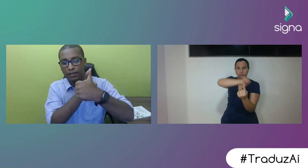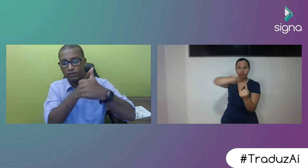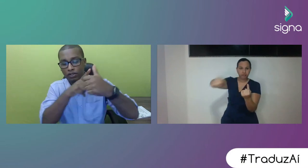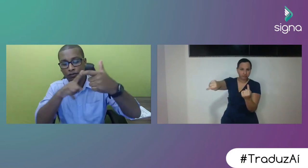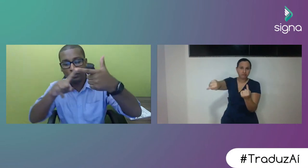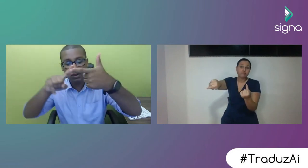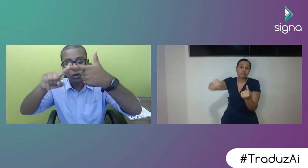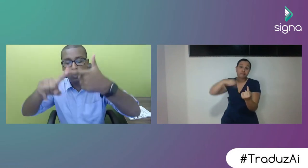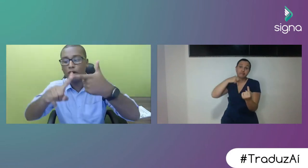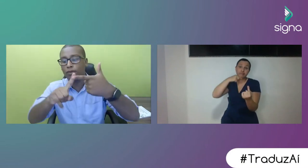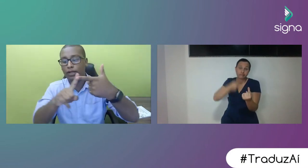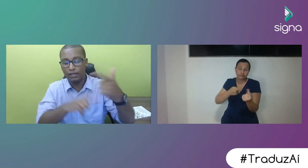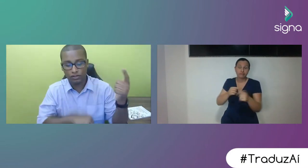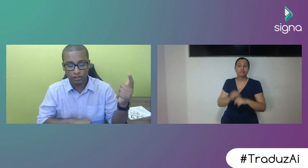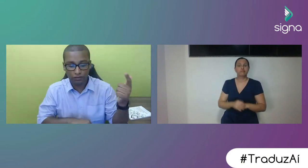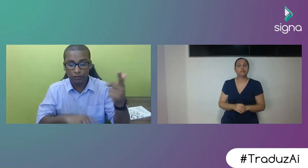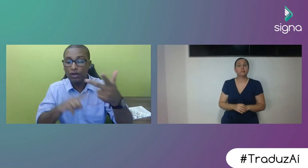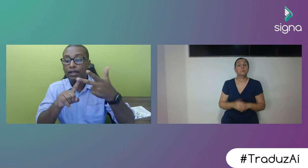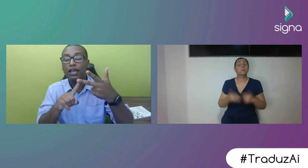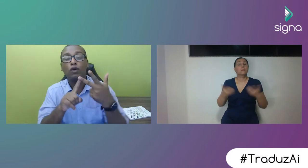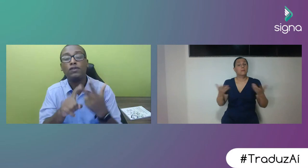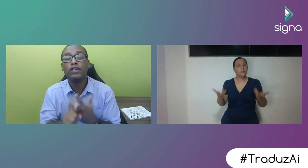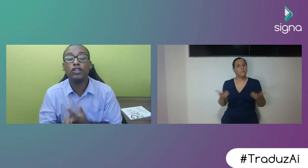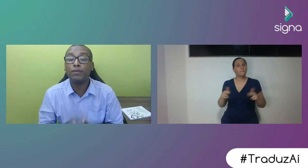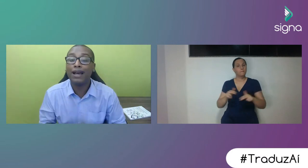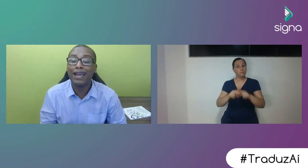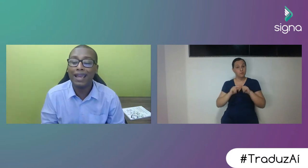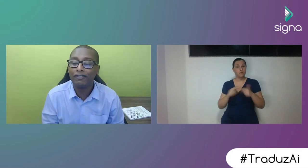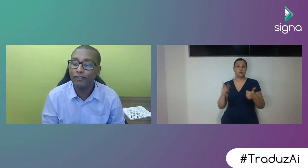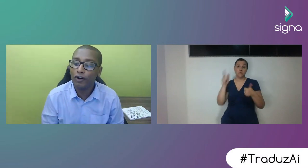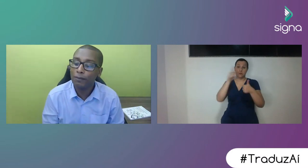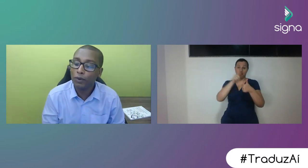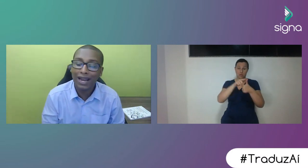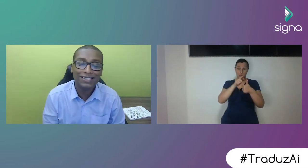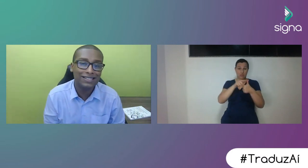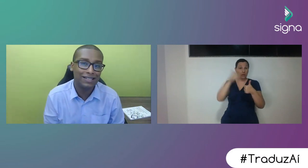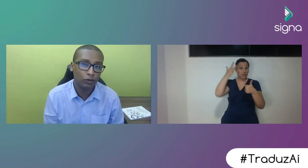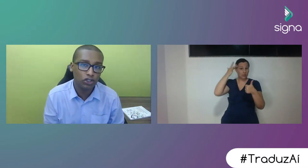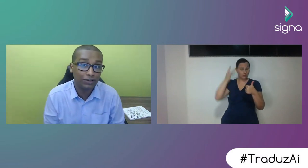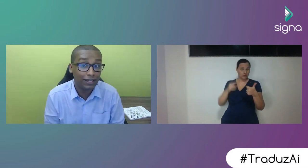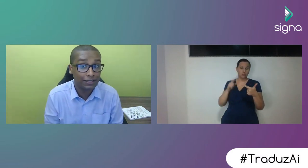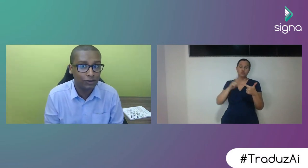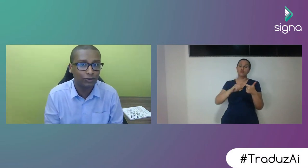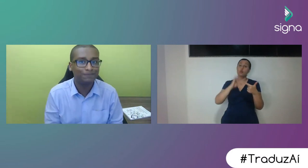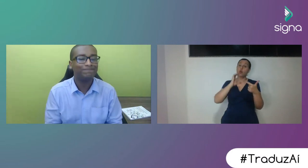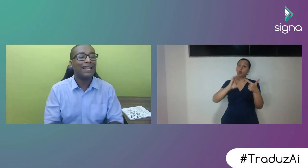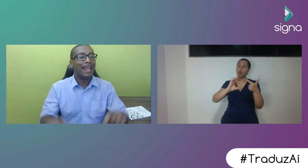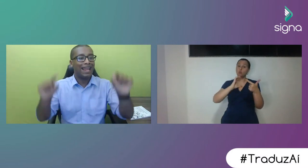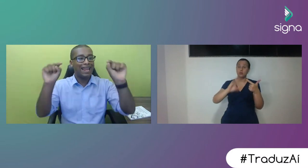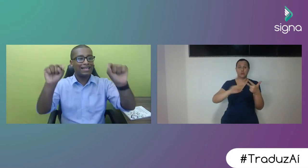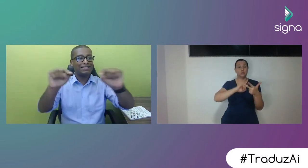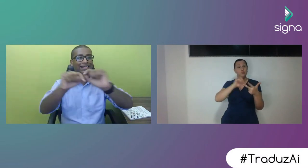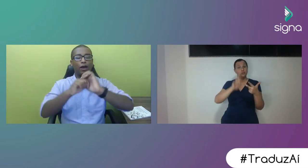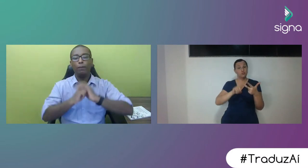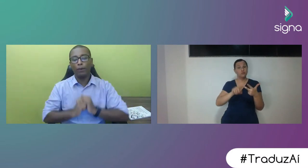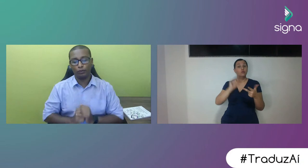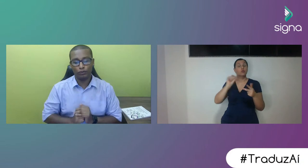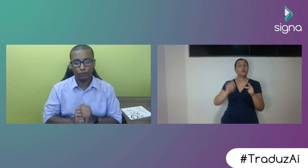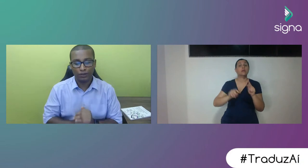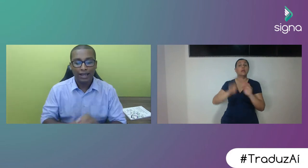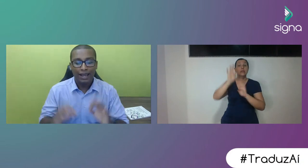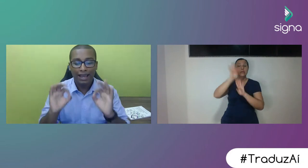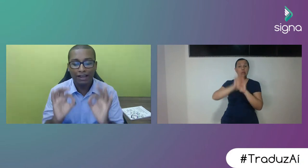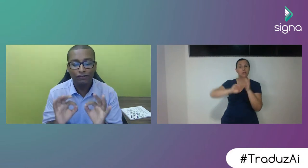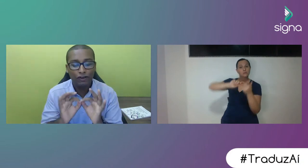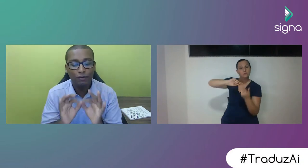processo interpretativo, comunicativo, que consiste numa reformulação de texto. Esse é o